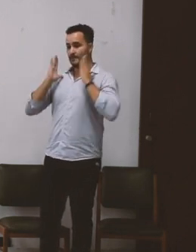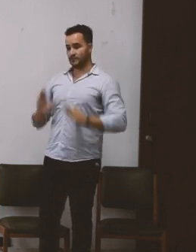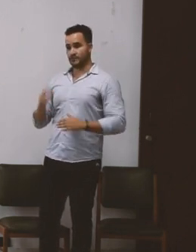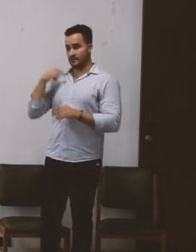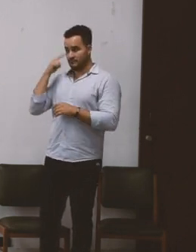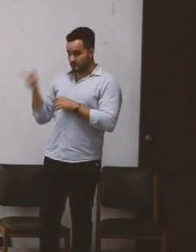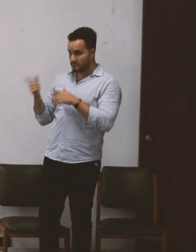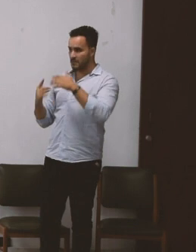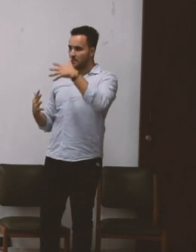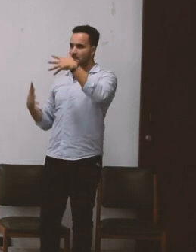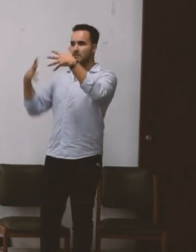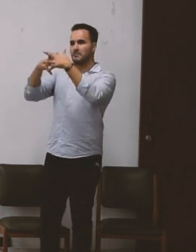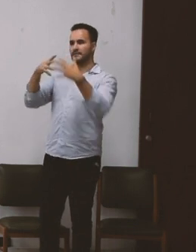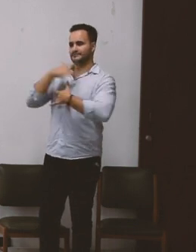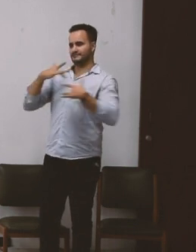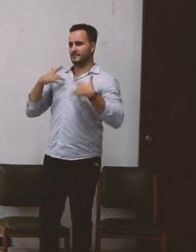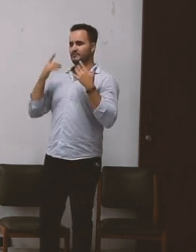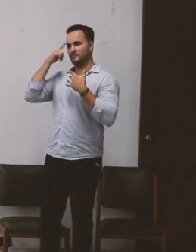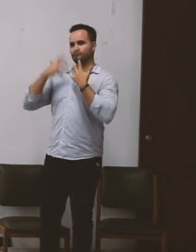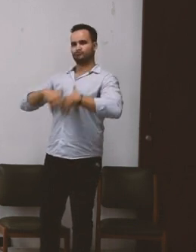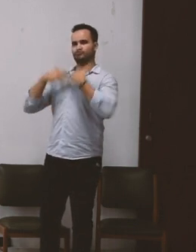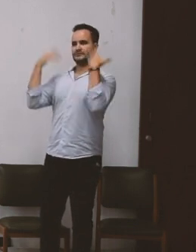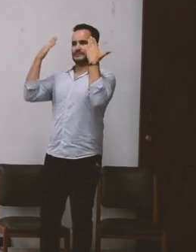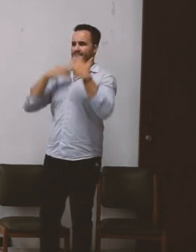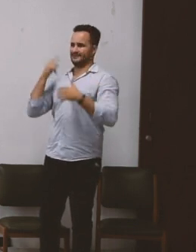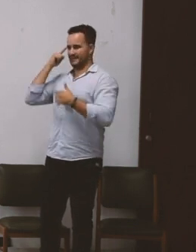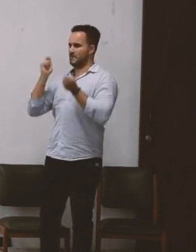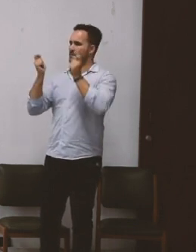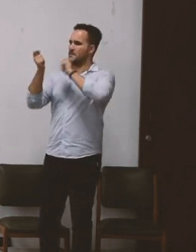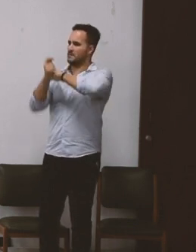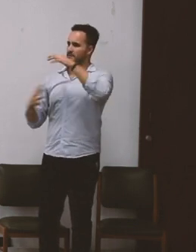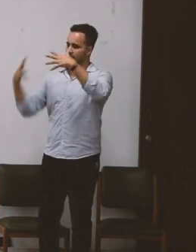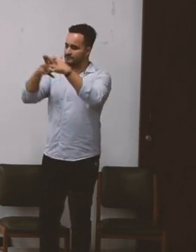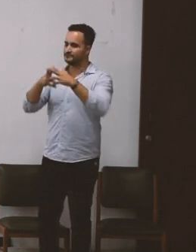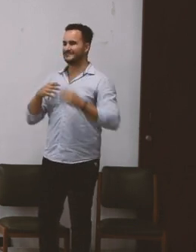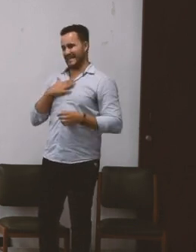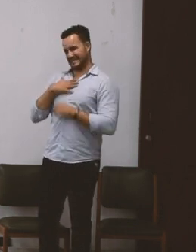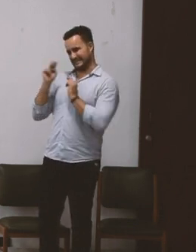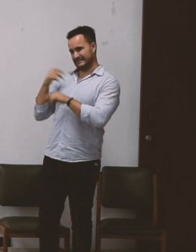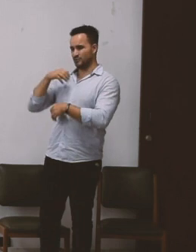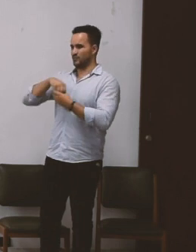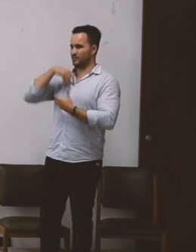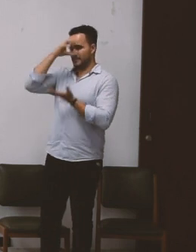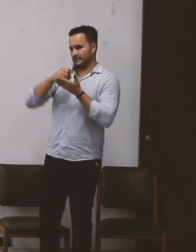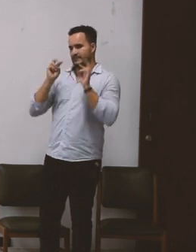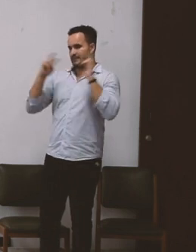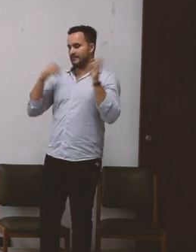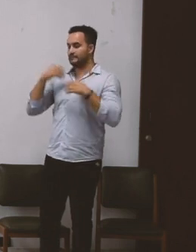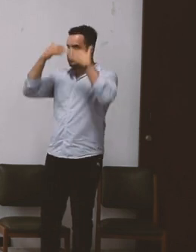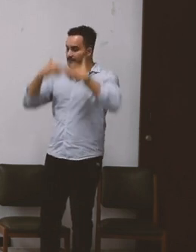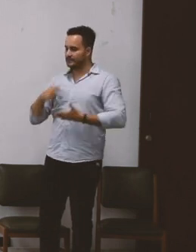y funcional. Dadas las circunstancias, me interesa la posibilidad de narrar la discapacidad como una singular experiencia